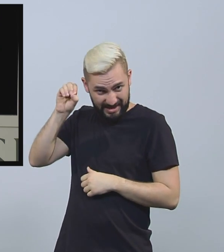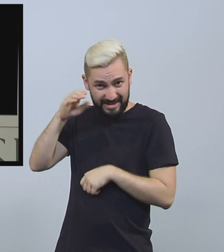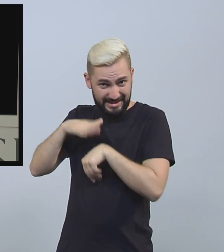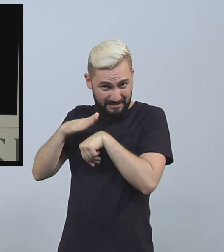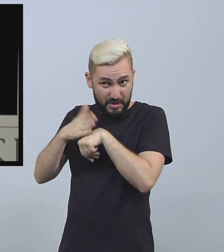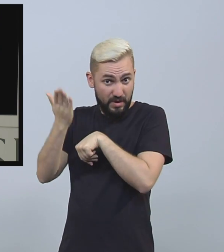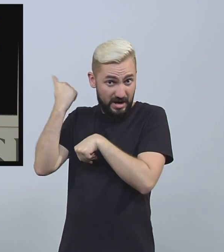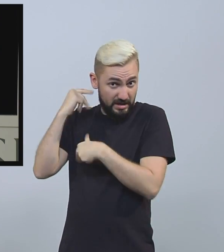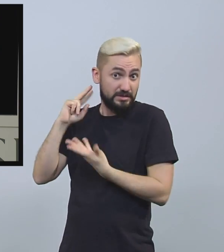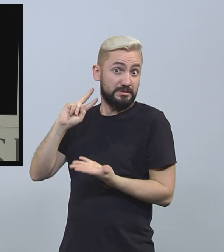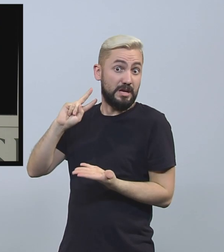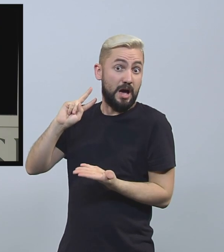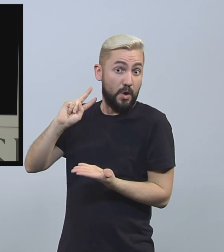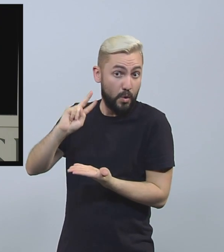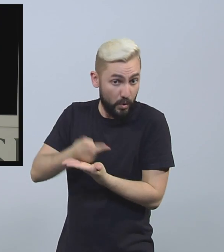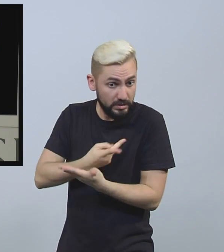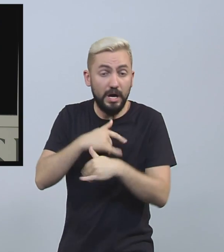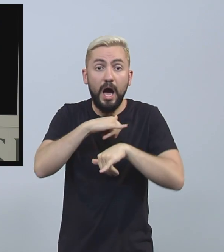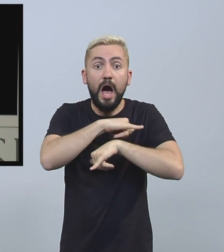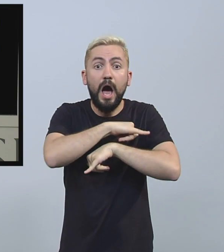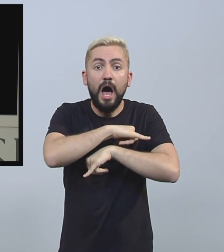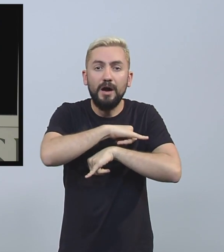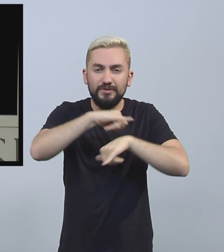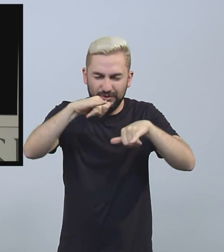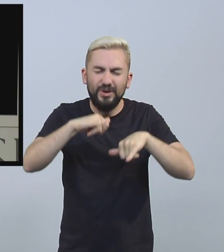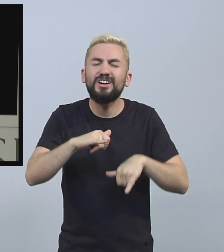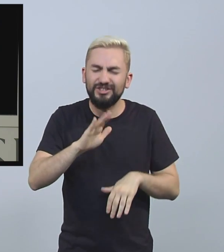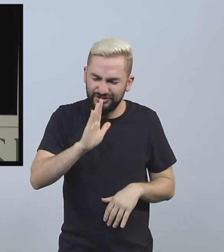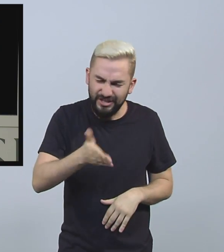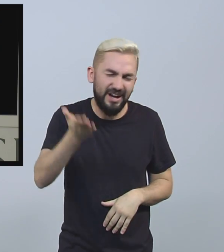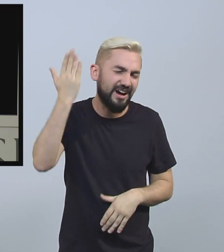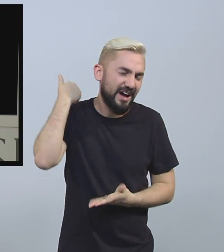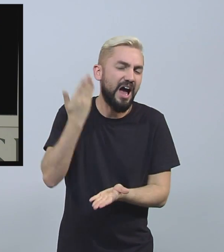1880, que, como já disse na aula anterior,